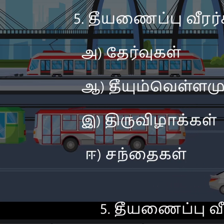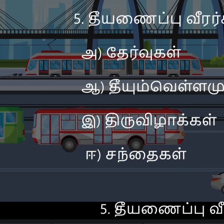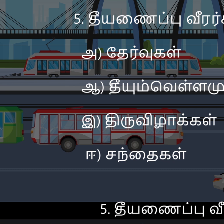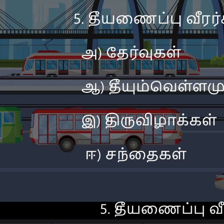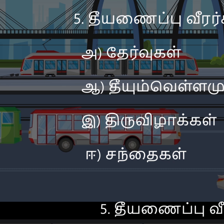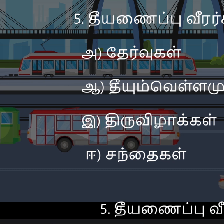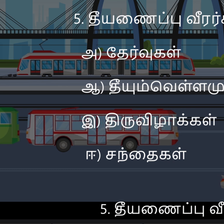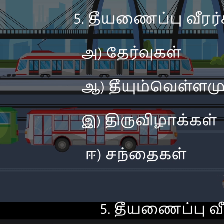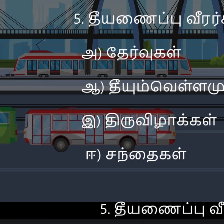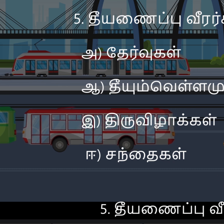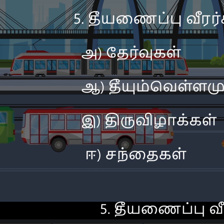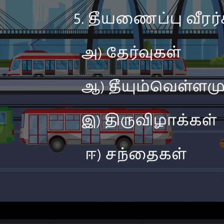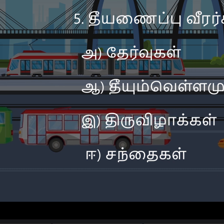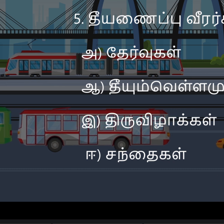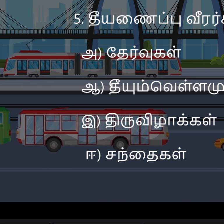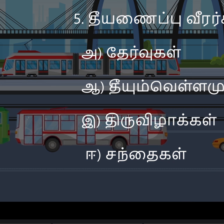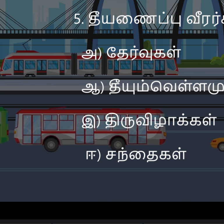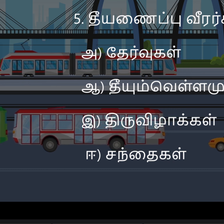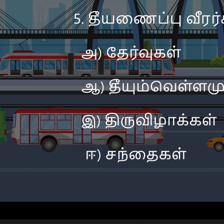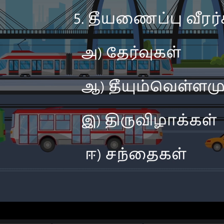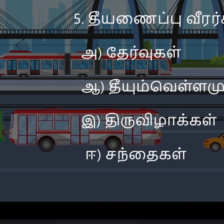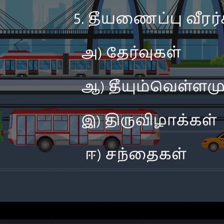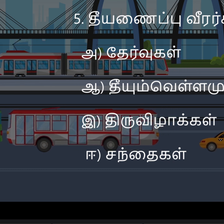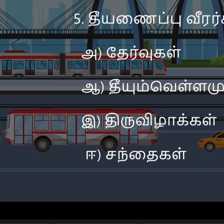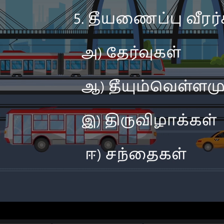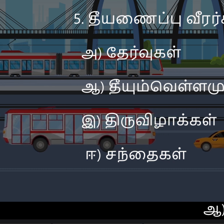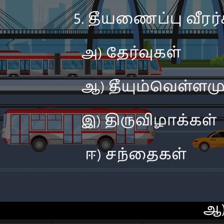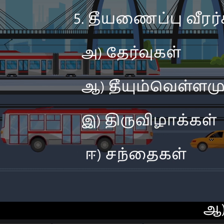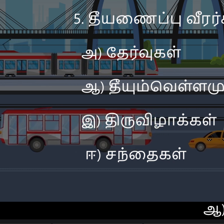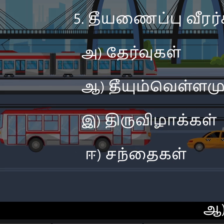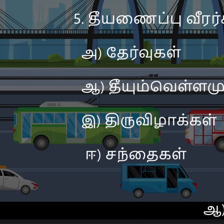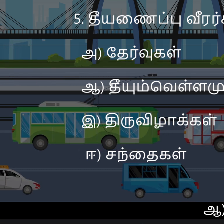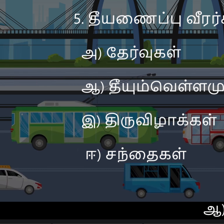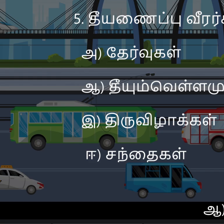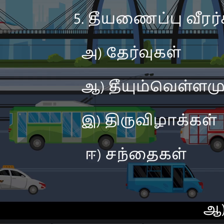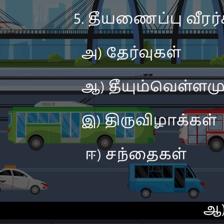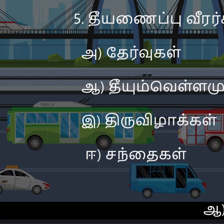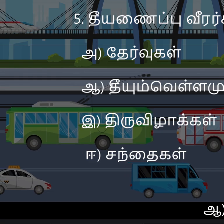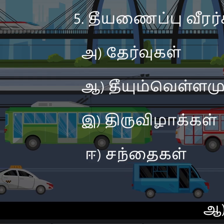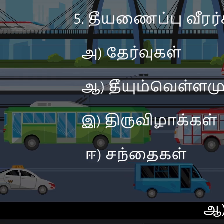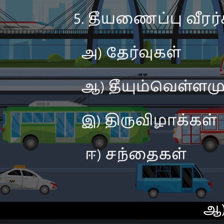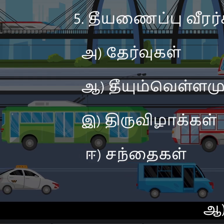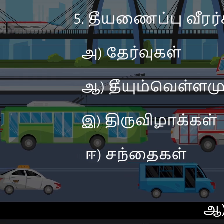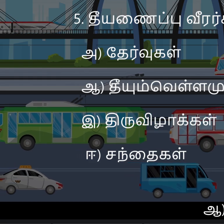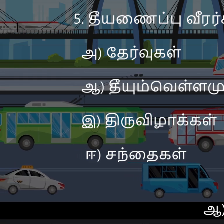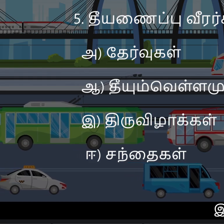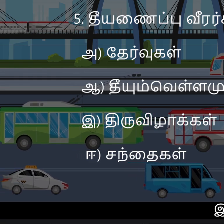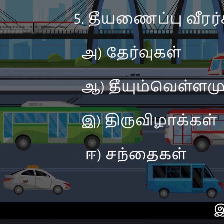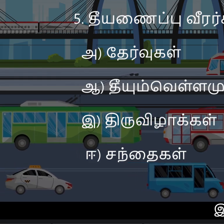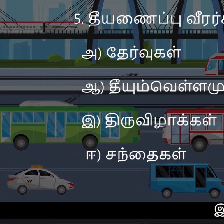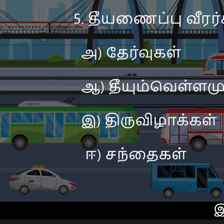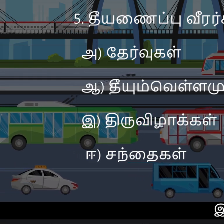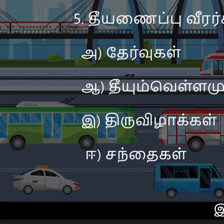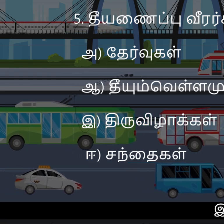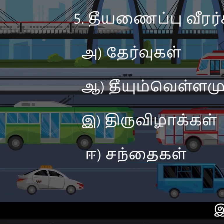வீரர்கள் எப்போது உதவுகின்றனர்? ஆ. தேர்வுகள். ஆ. தீயும் வெள்ளமும்.